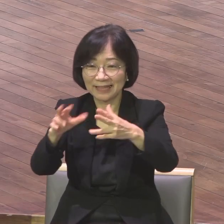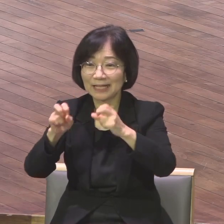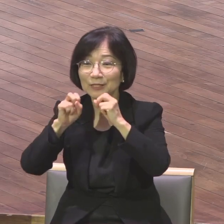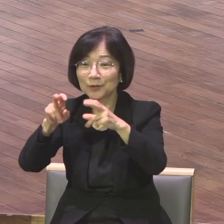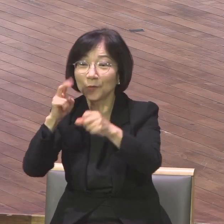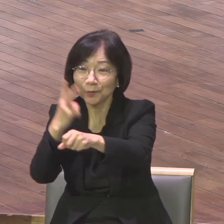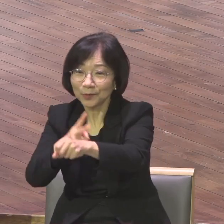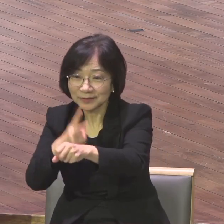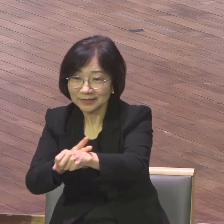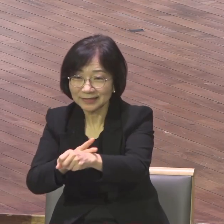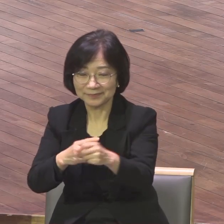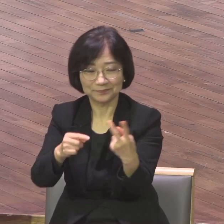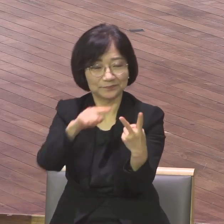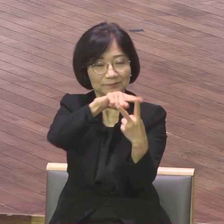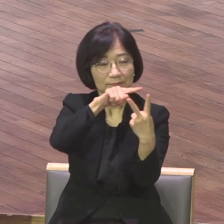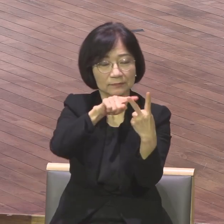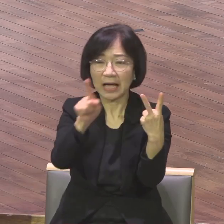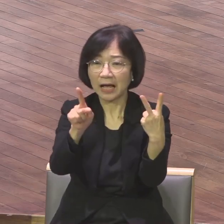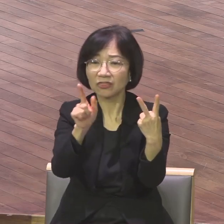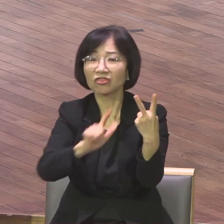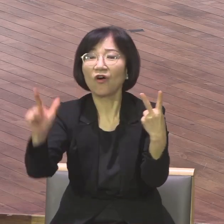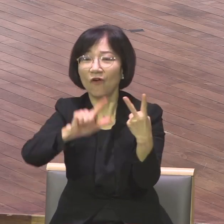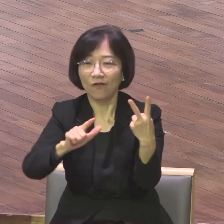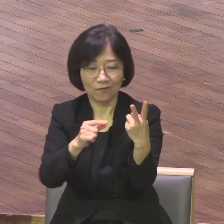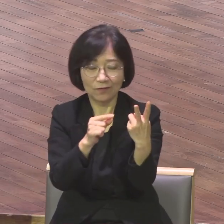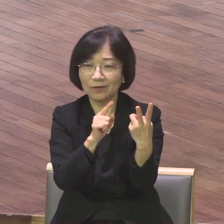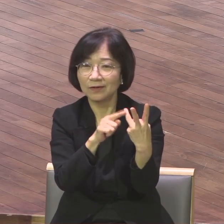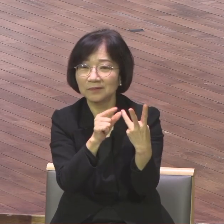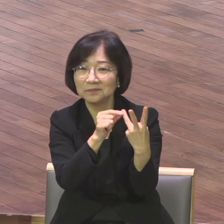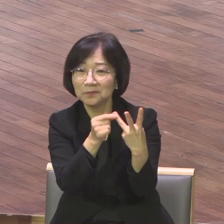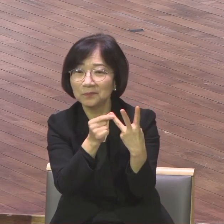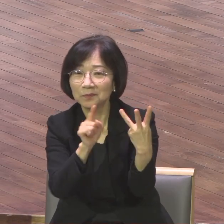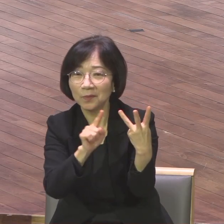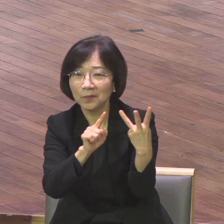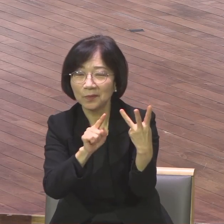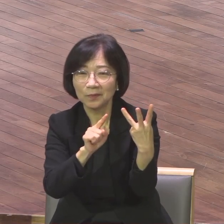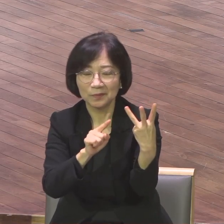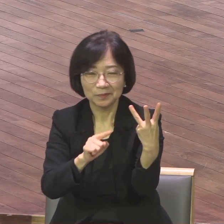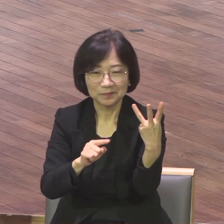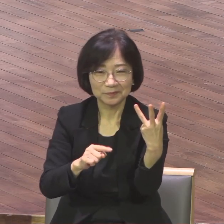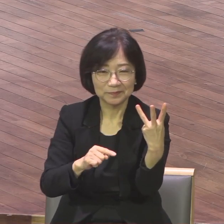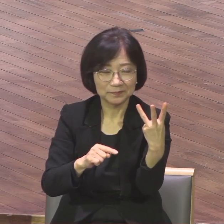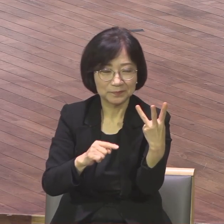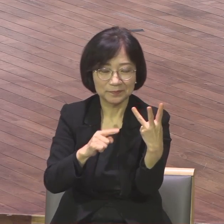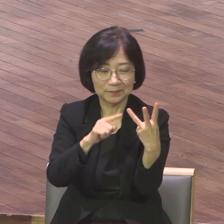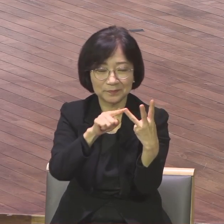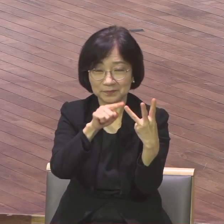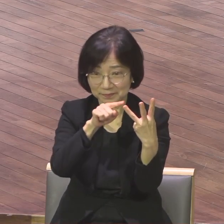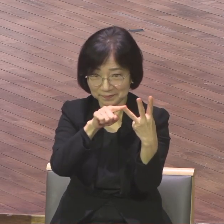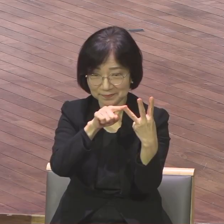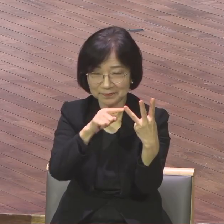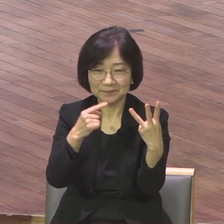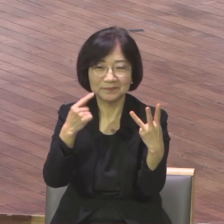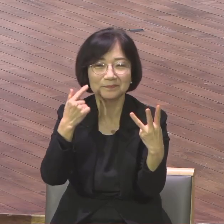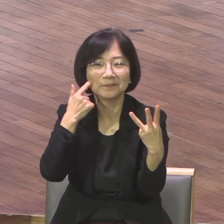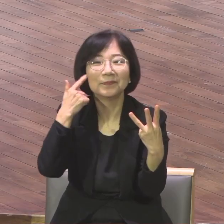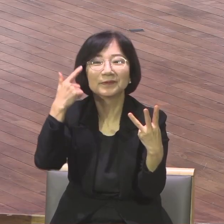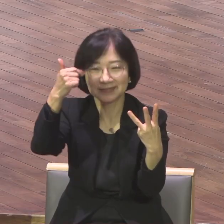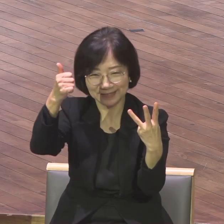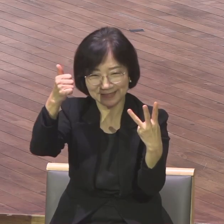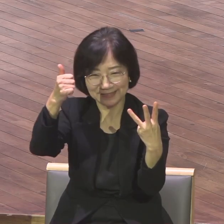선교사요 전도자다. 그런데 한 가지 놓치지 말아야 될 것이 뭐냐? 그것이 바로 바울은